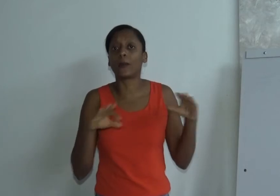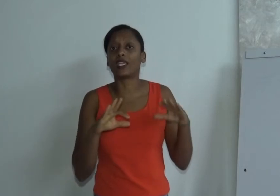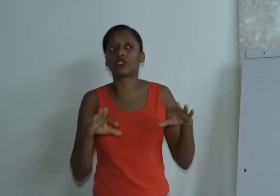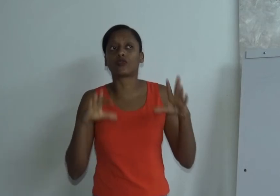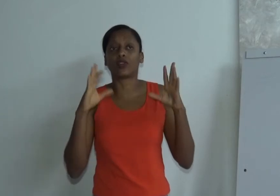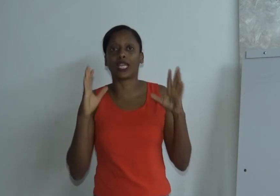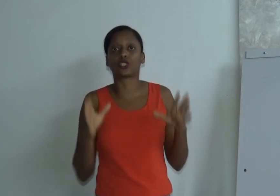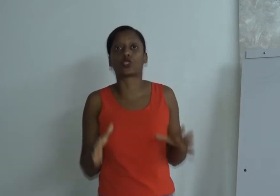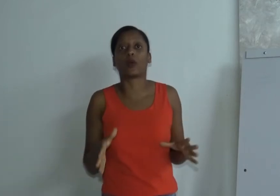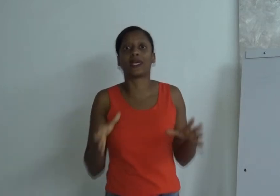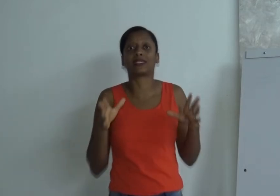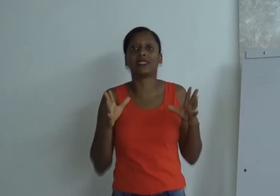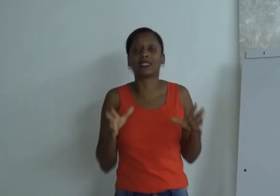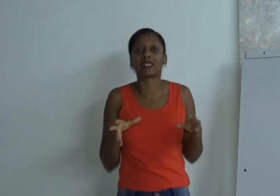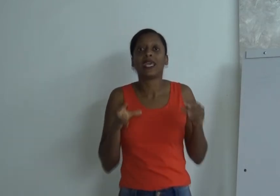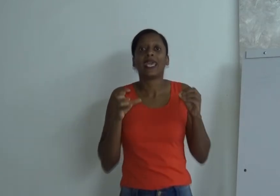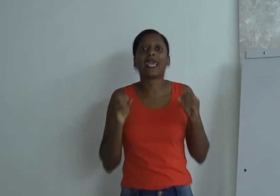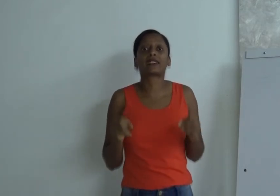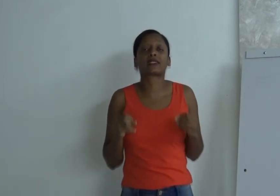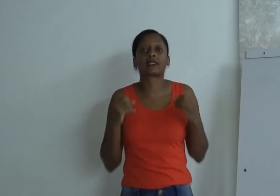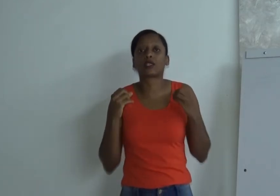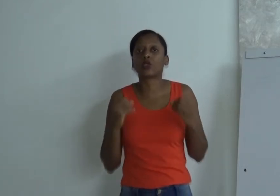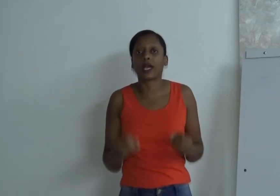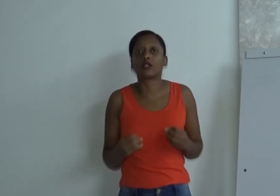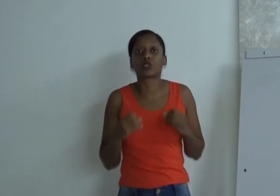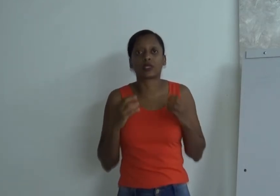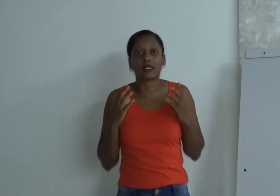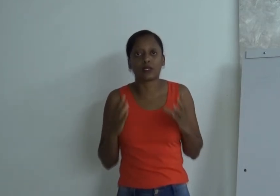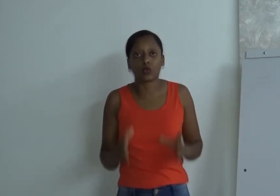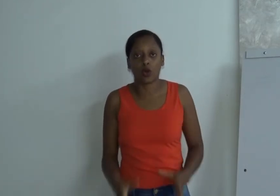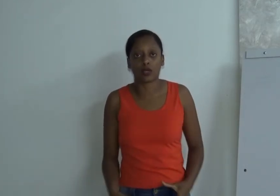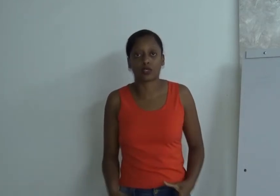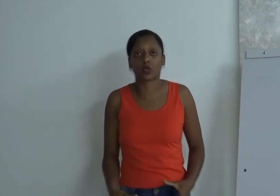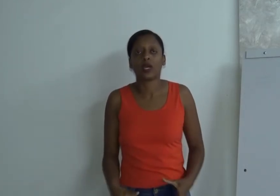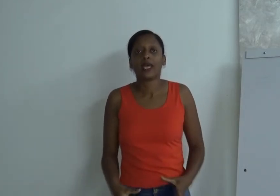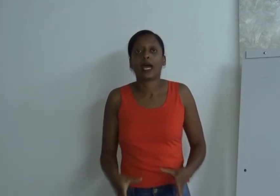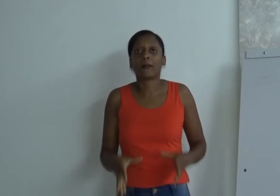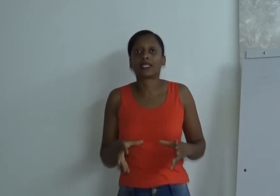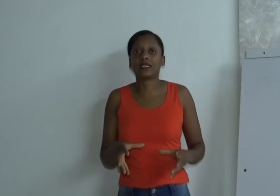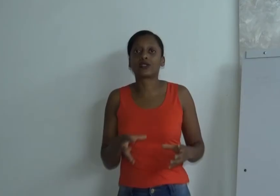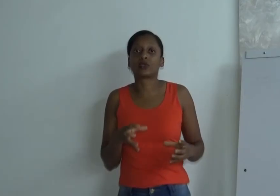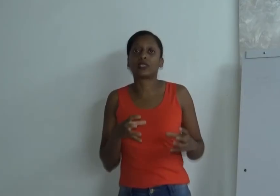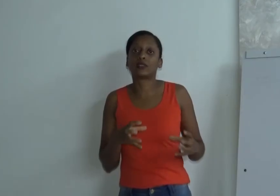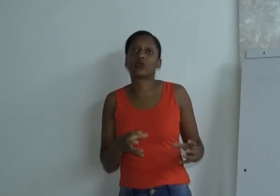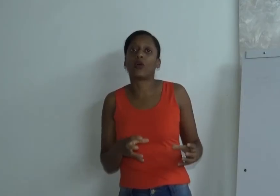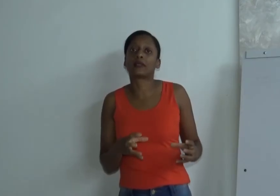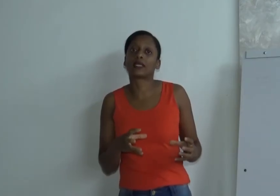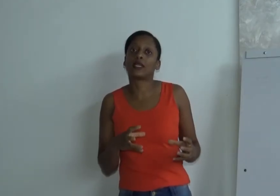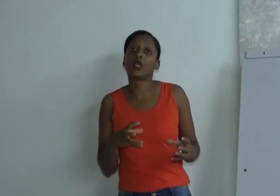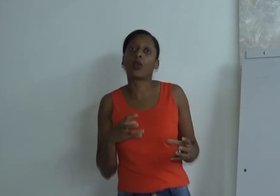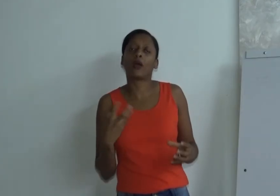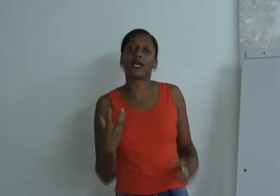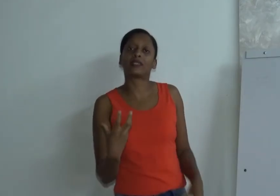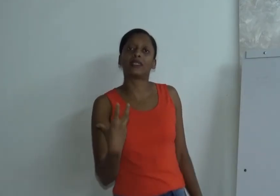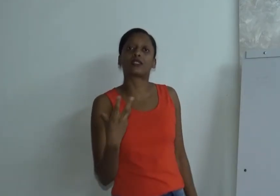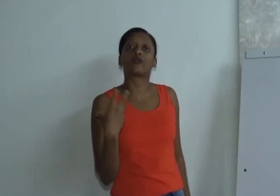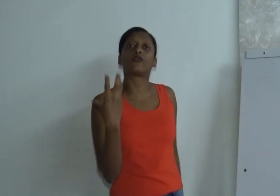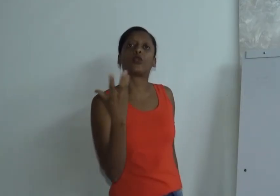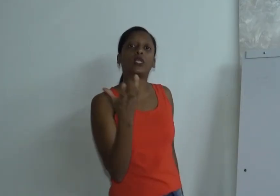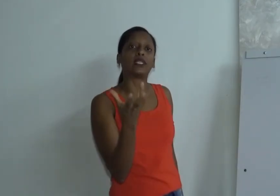totalmente diferente de uma matriz extracelular de um tecido ósseo. A matriz do tecido ósseo ela não é uma matriz